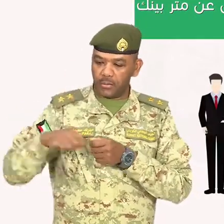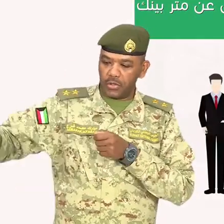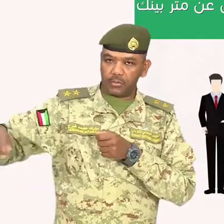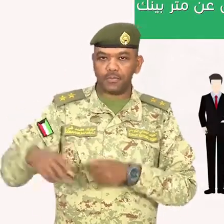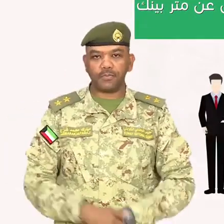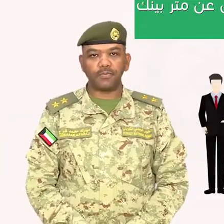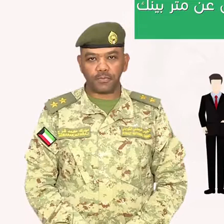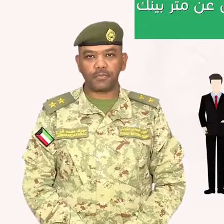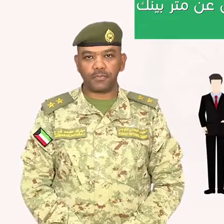الآخرين،